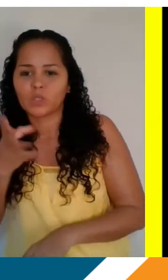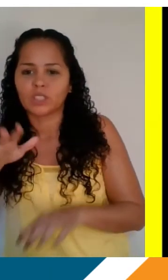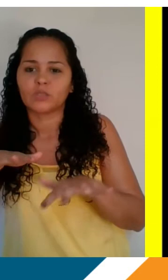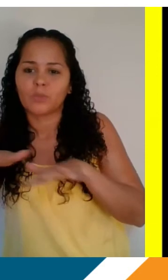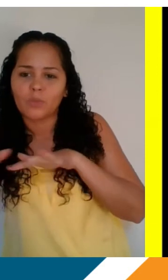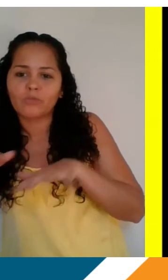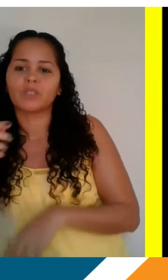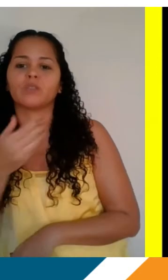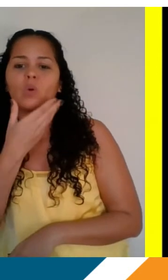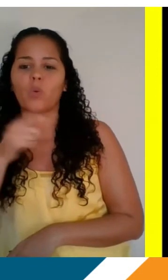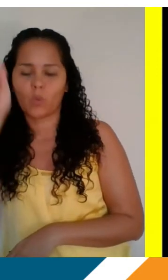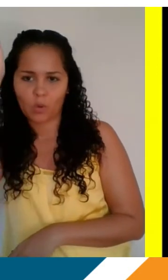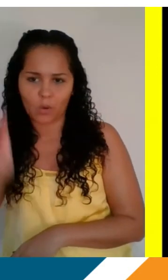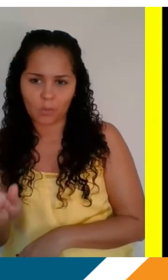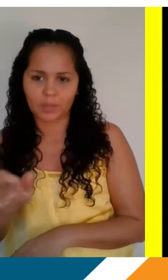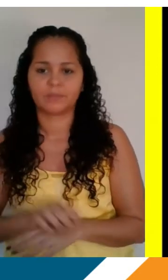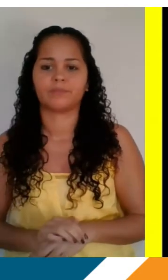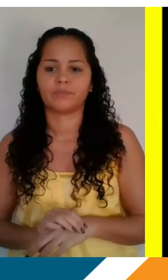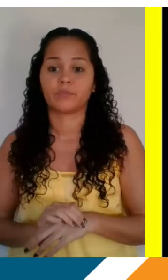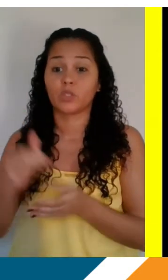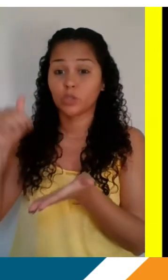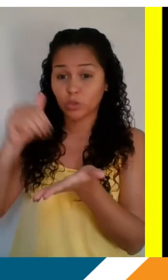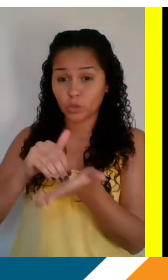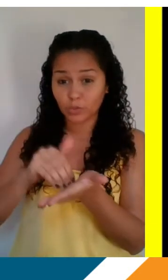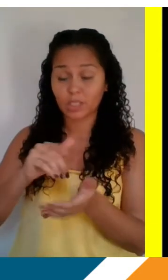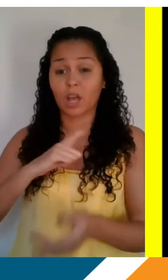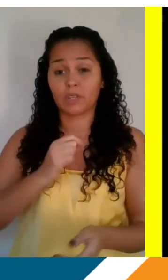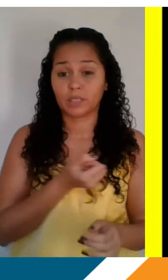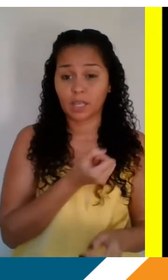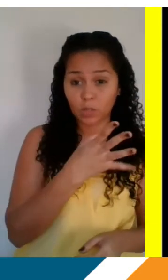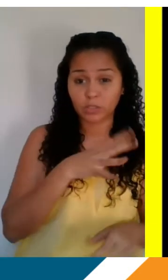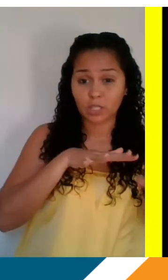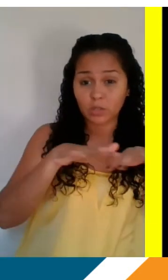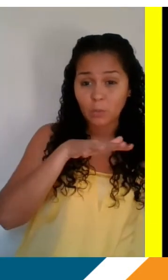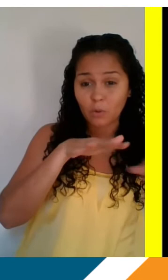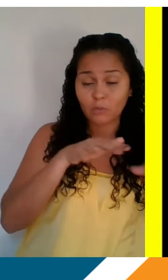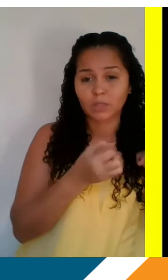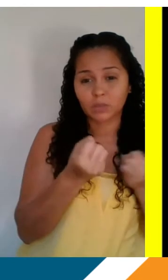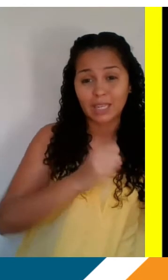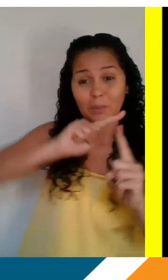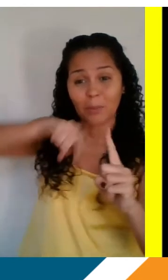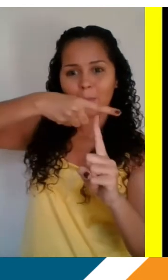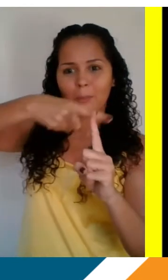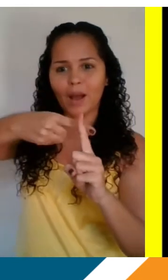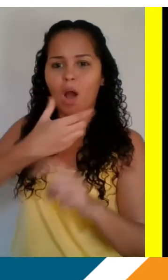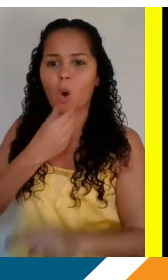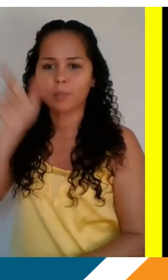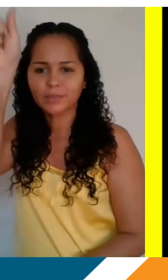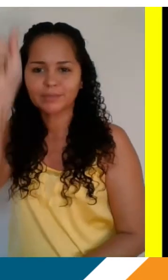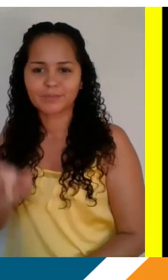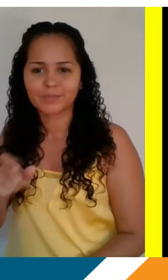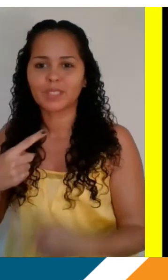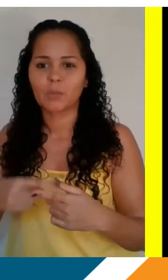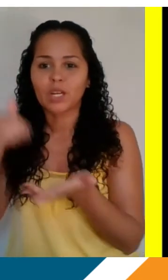E na quantidade de movimento final, a gente vai ter a quantidade de movimento do carrinho mais homem, porque aqui diz que no final